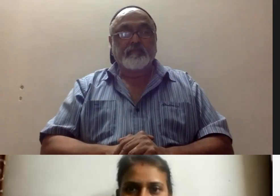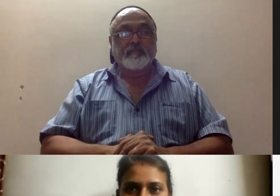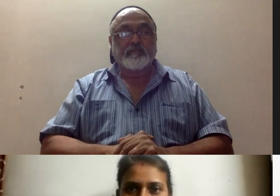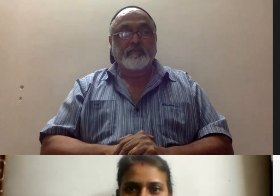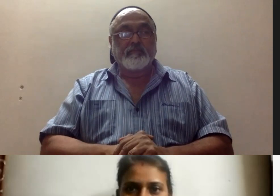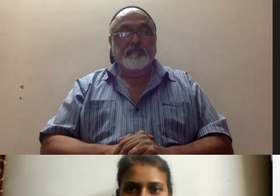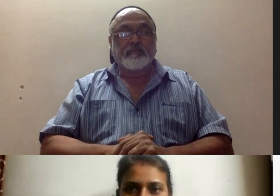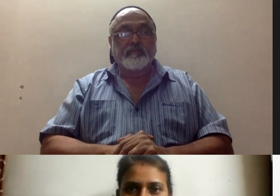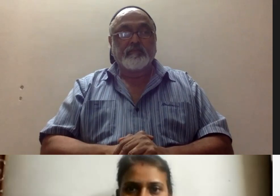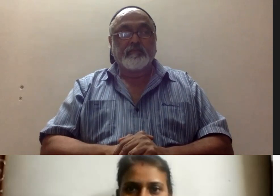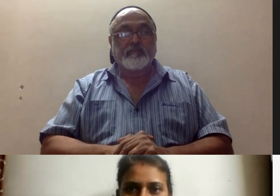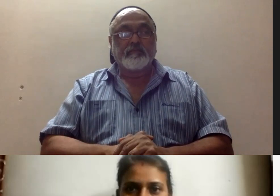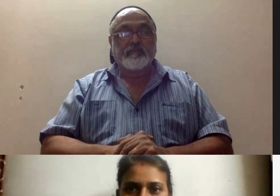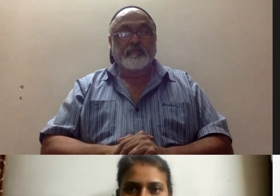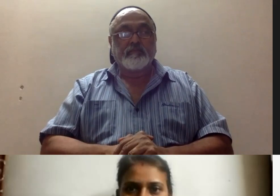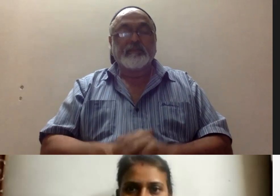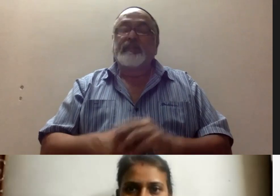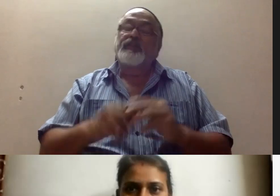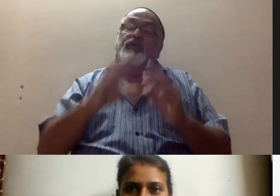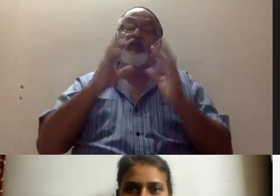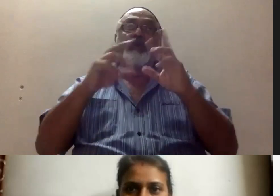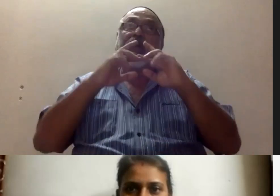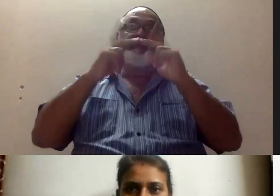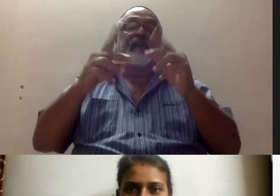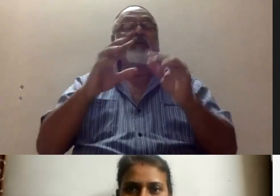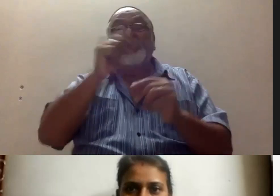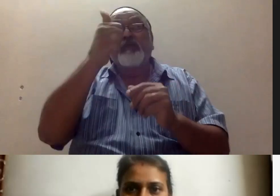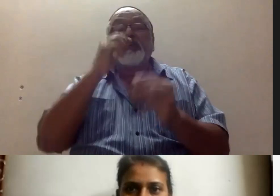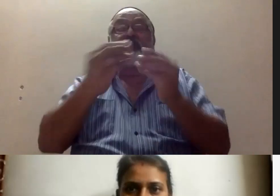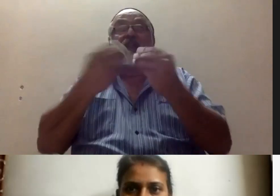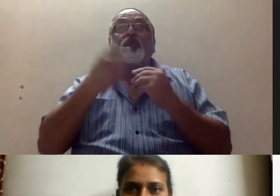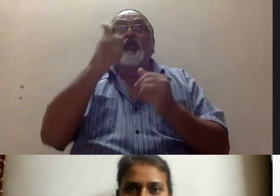निश्चित रूप से मैम, आपने एक दिशा दी है, और मैं